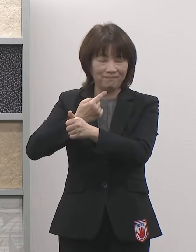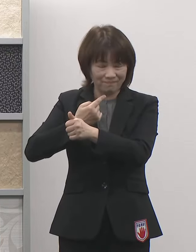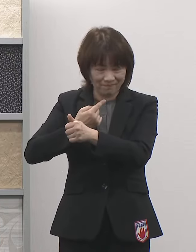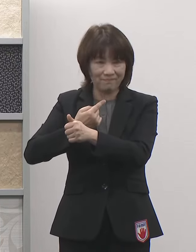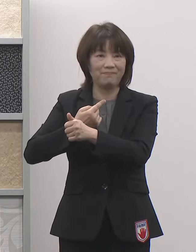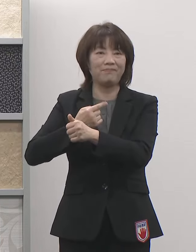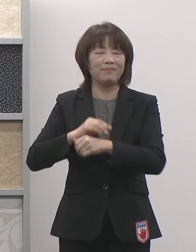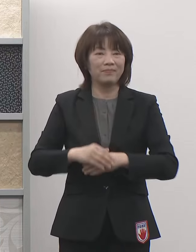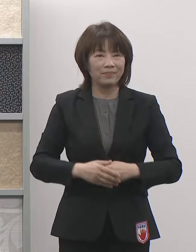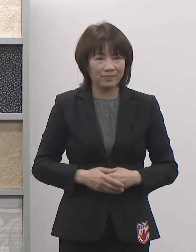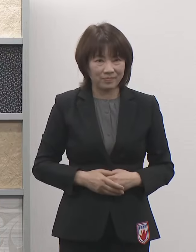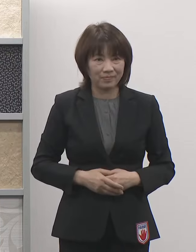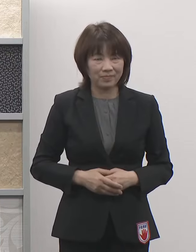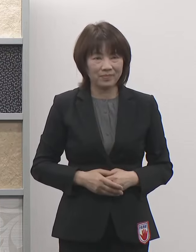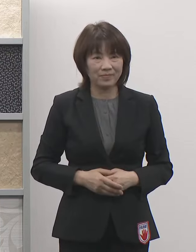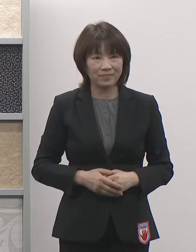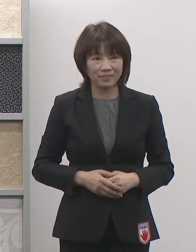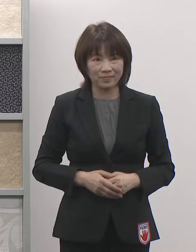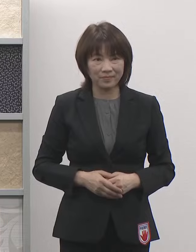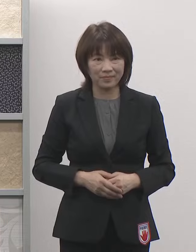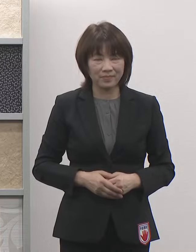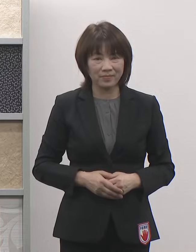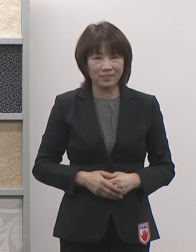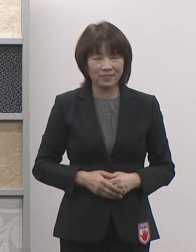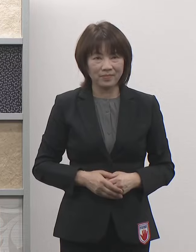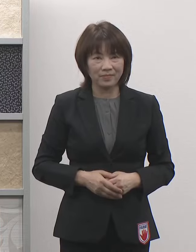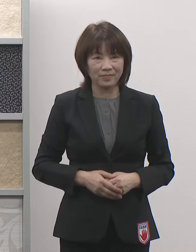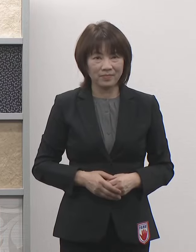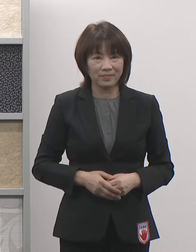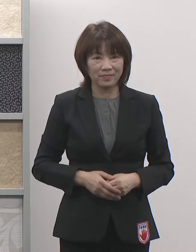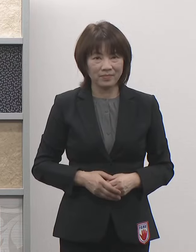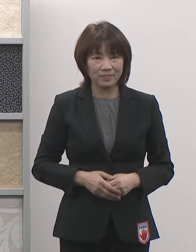取り組みを進めていくところ、いきたいと考えております。